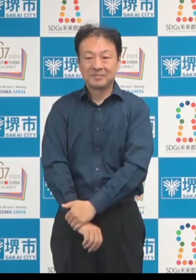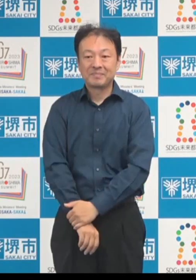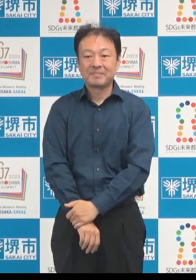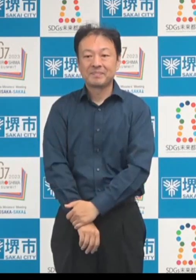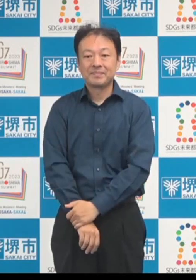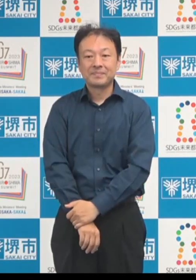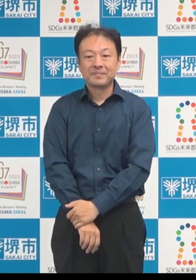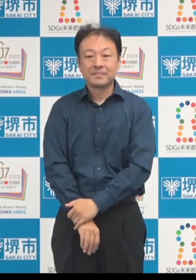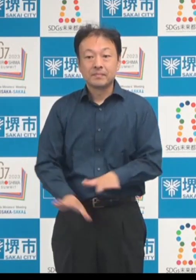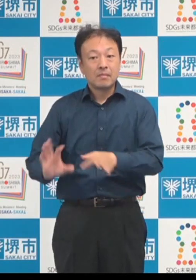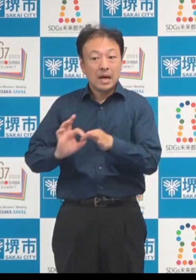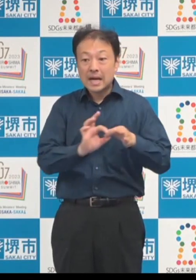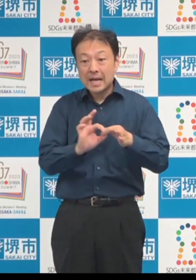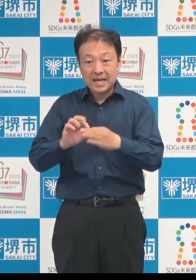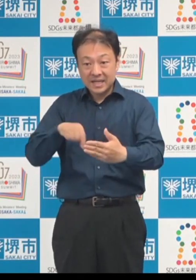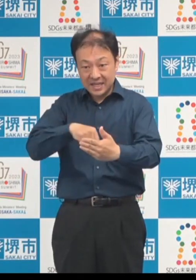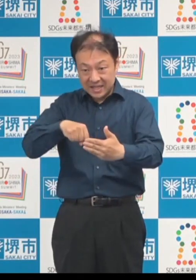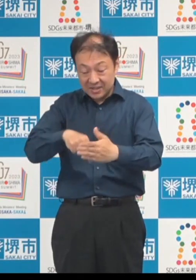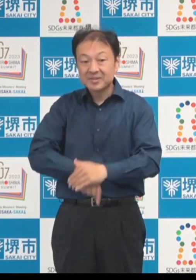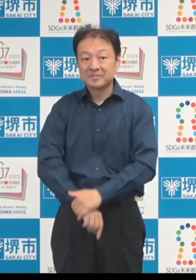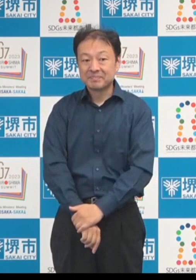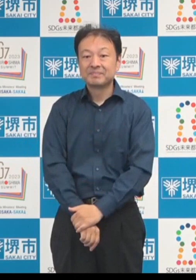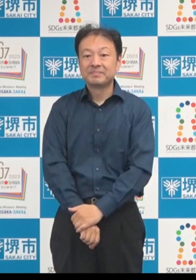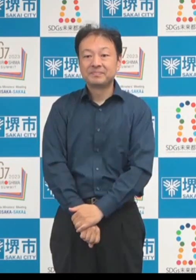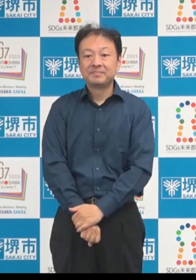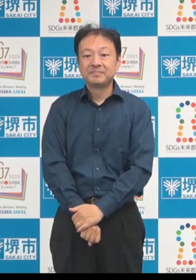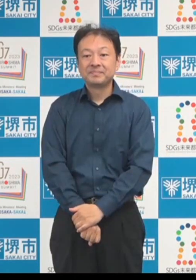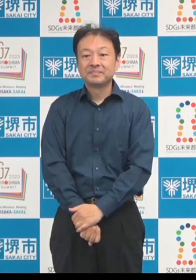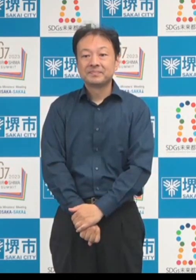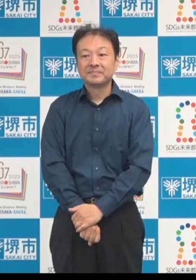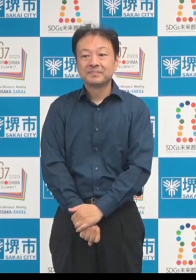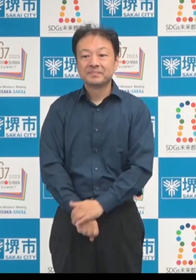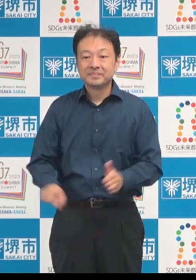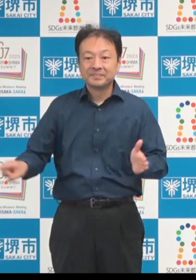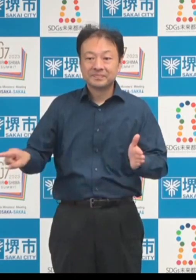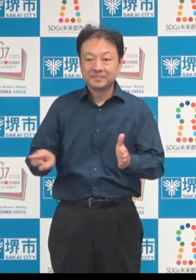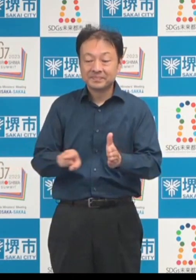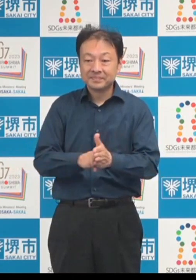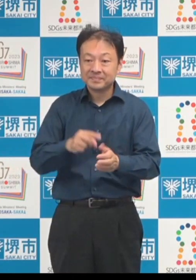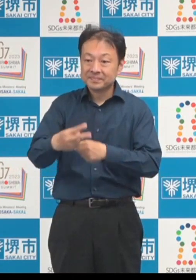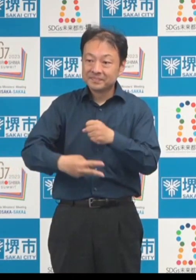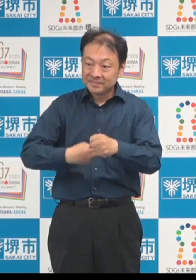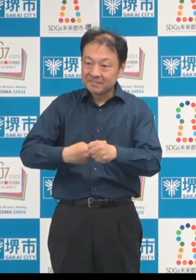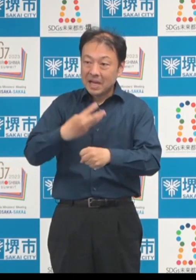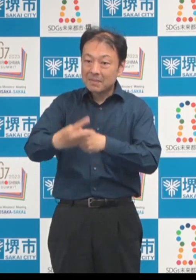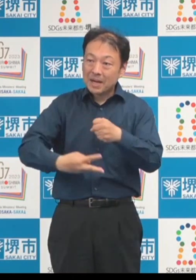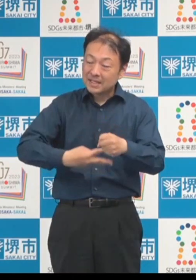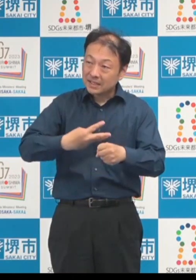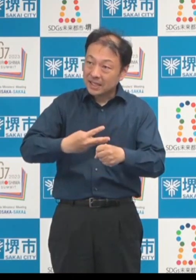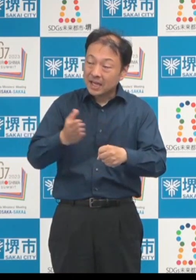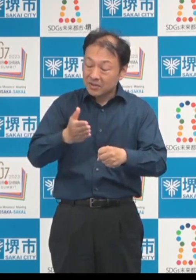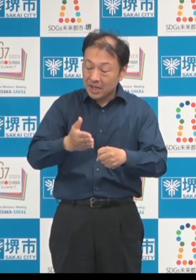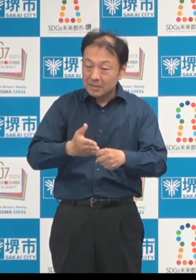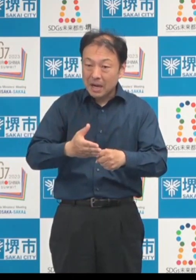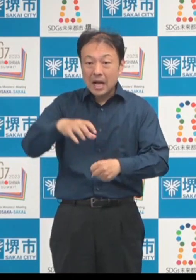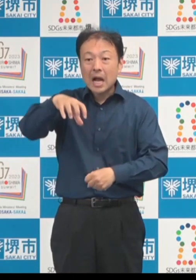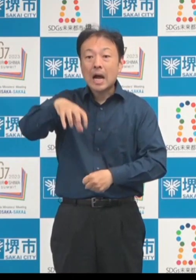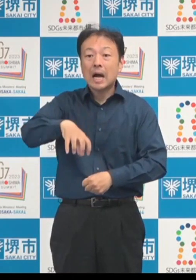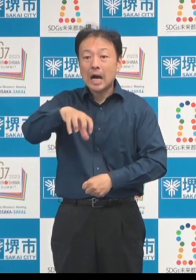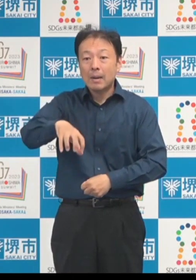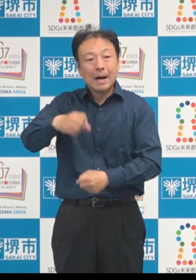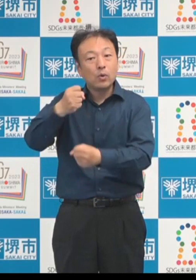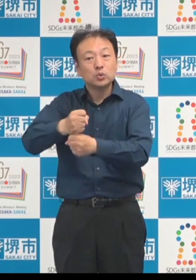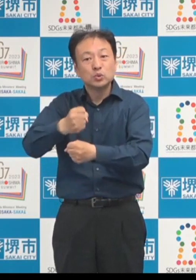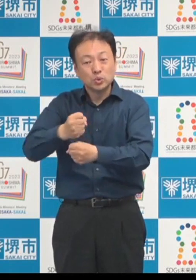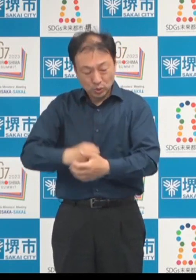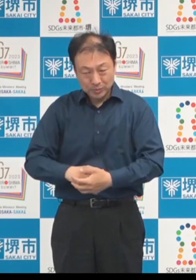ちょっと関連するんですけども、よくこれまで、2年3年近くですね、場を作る場を作るという話はいろんなところで関わっていると。